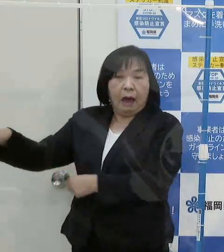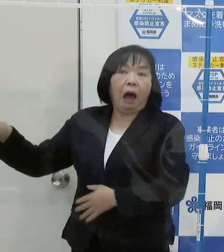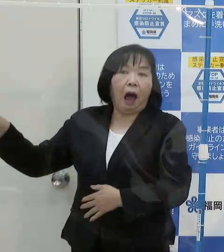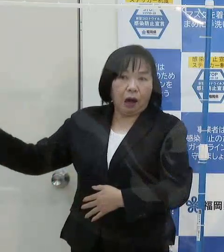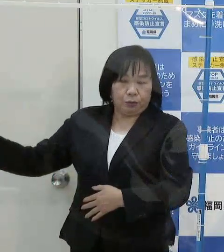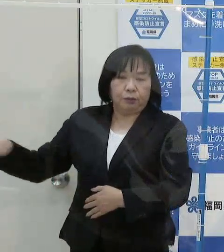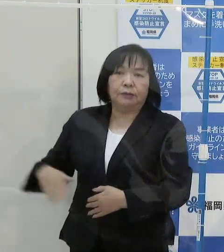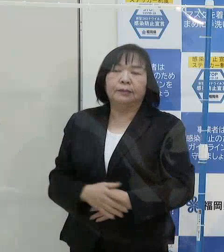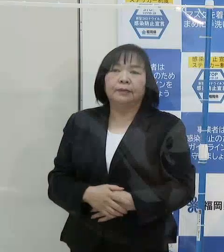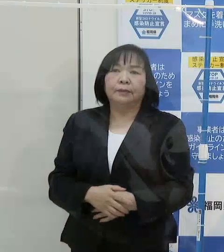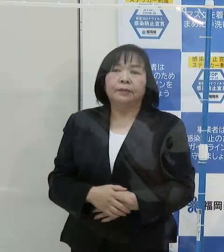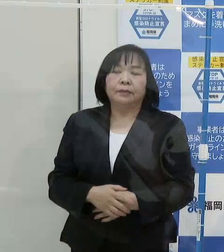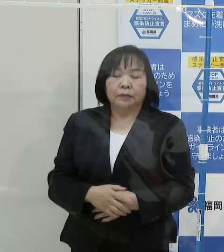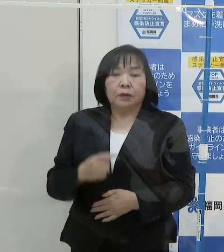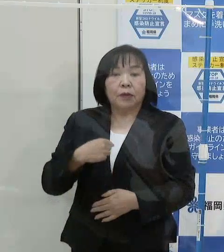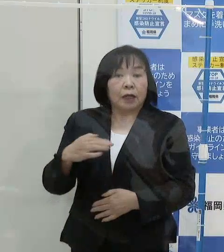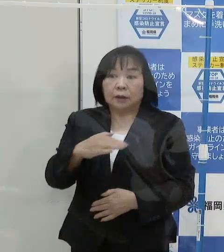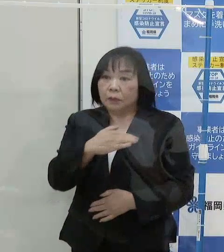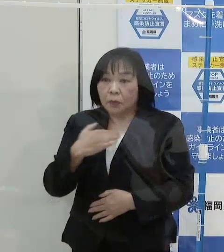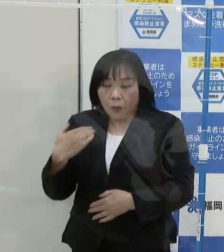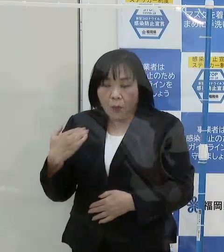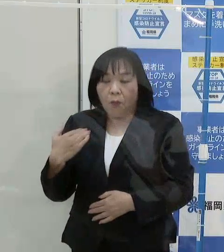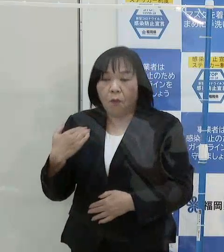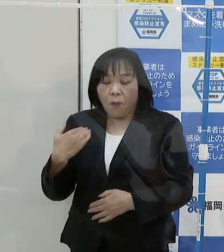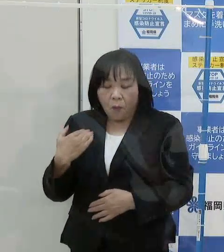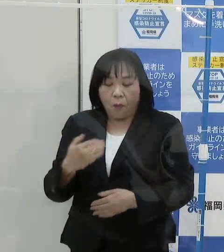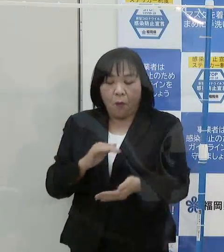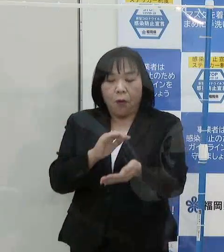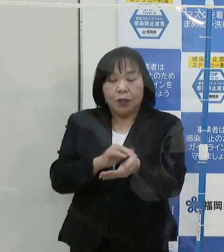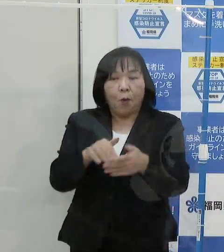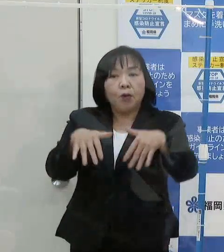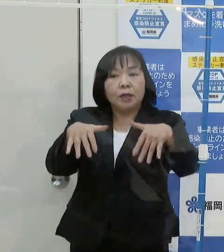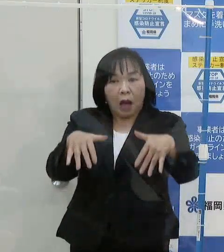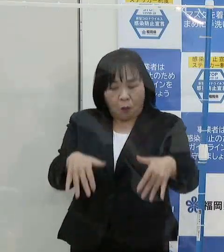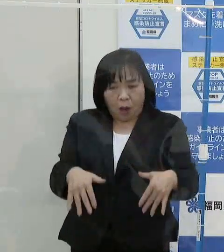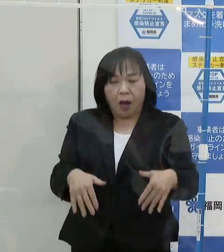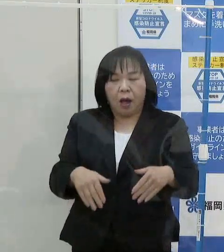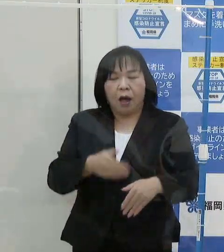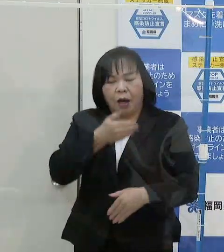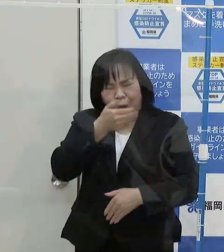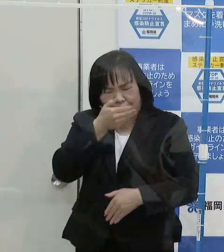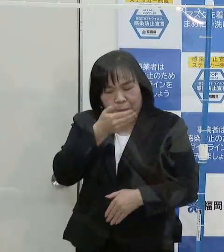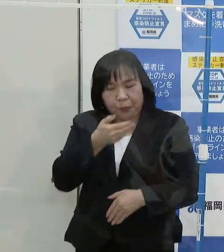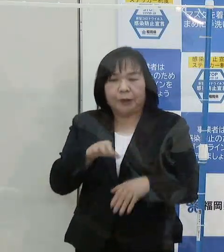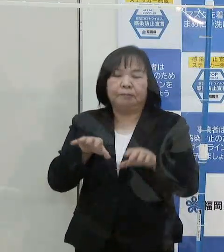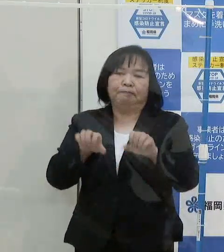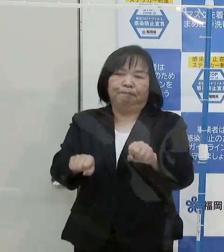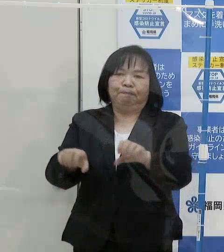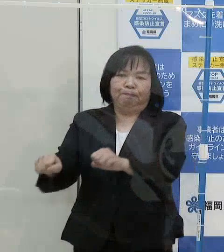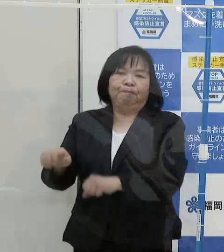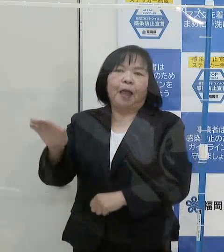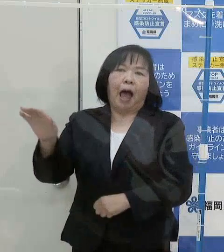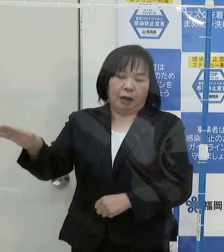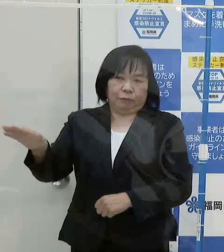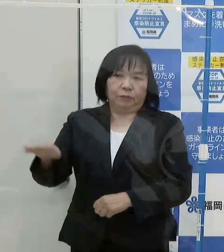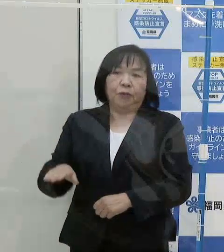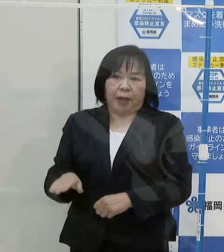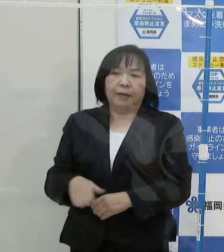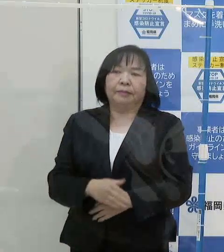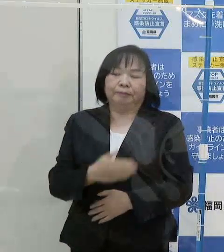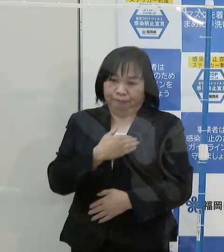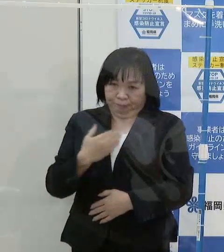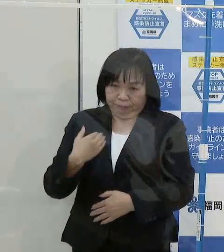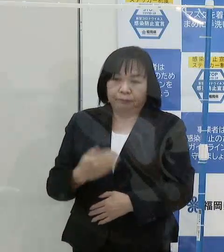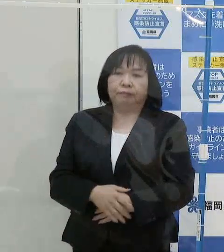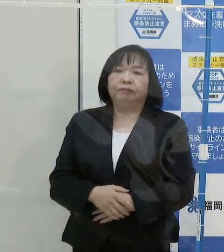でございますけれども、私ども、今の段階では医療提供体制は十分確保できている、そういう状況にはございます